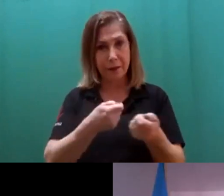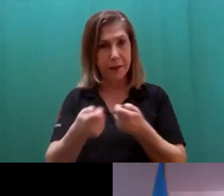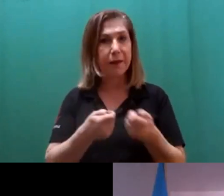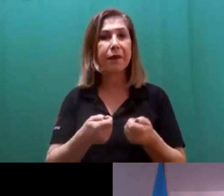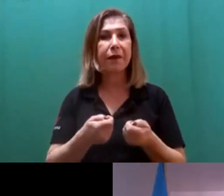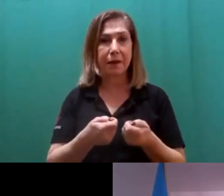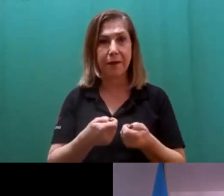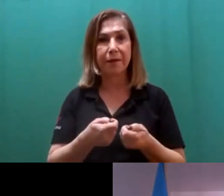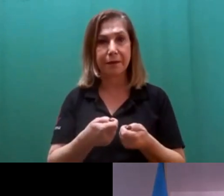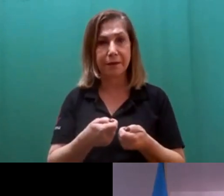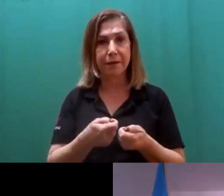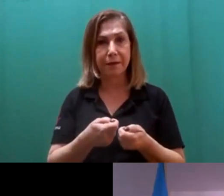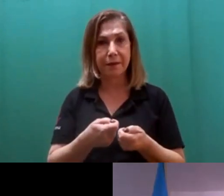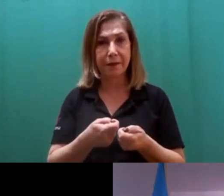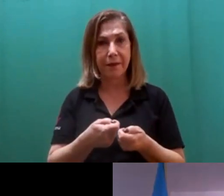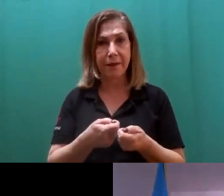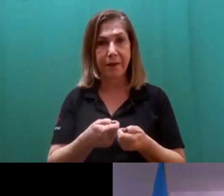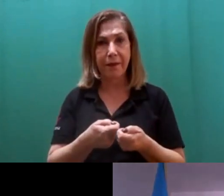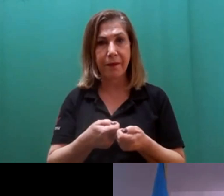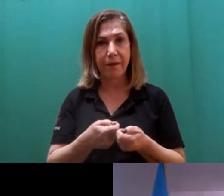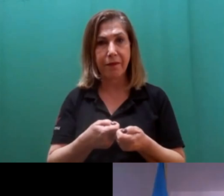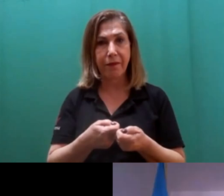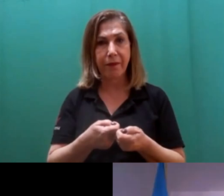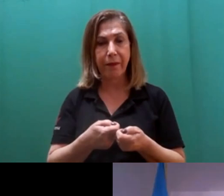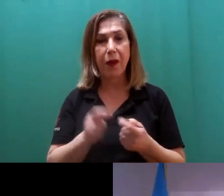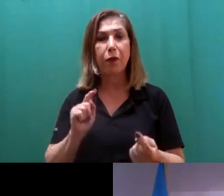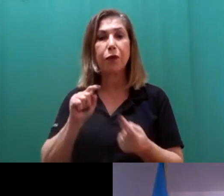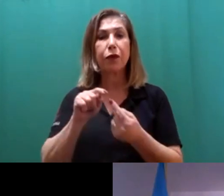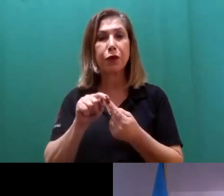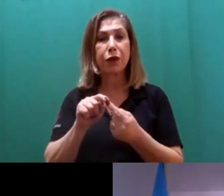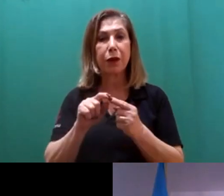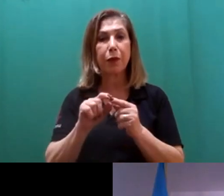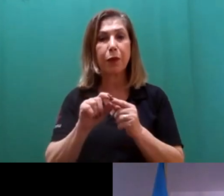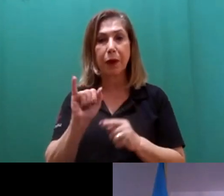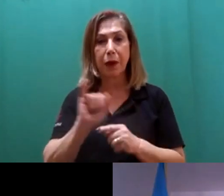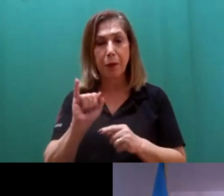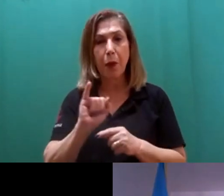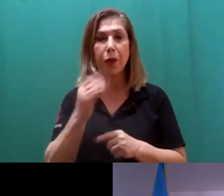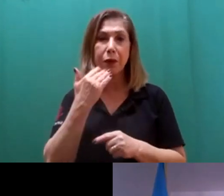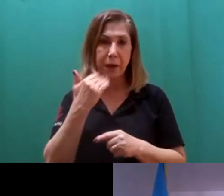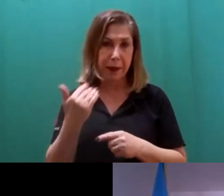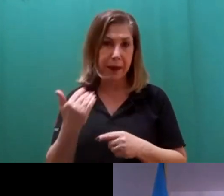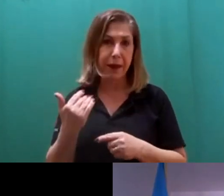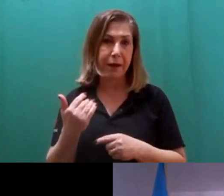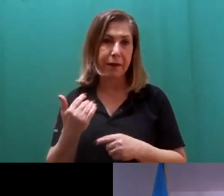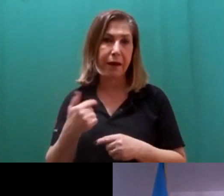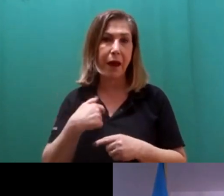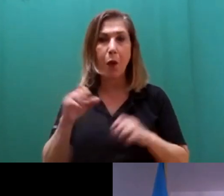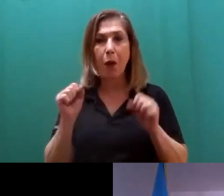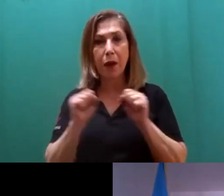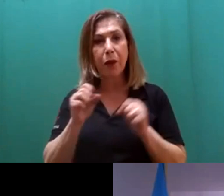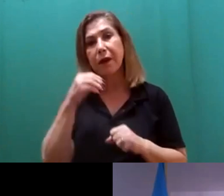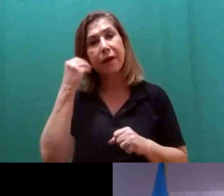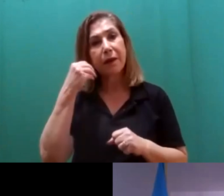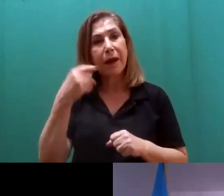para gerar círculos virtuosos dos sistemas alimentares. Eu adorei a experiência